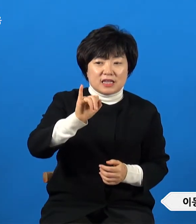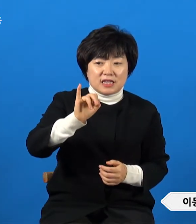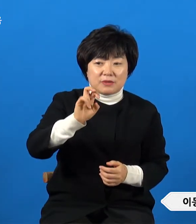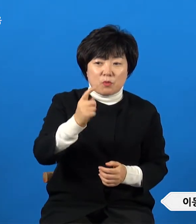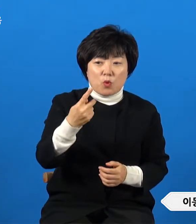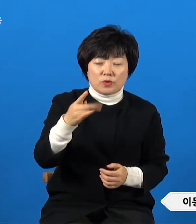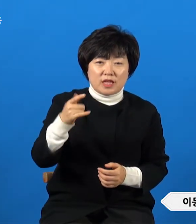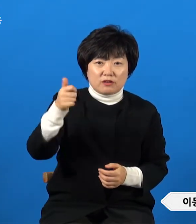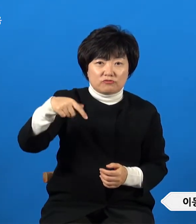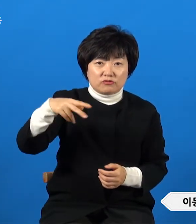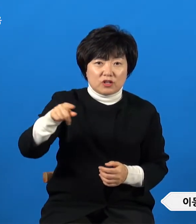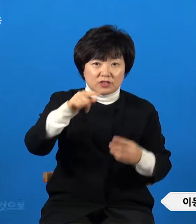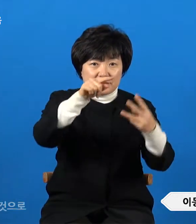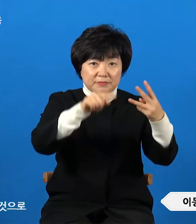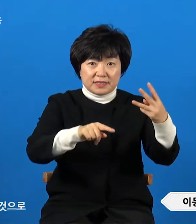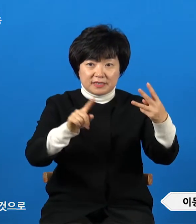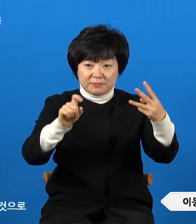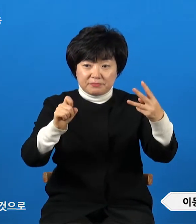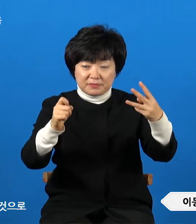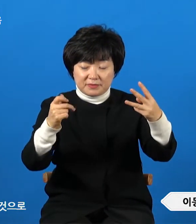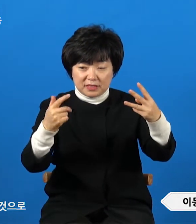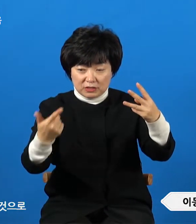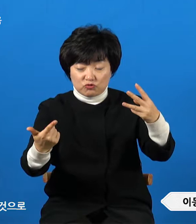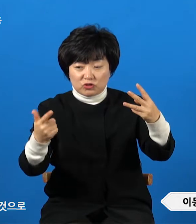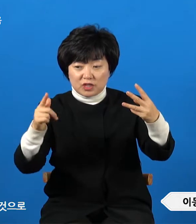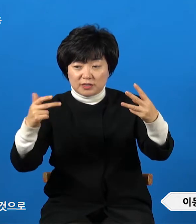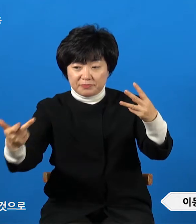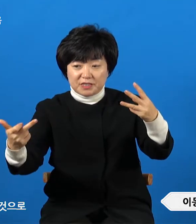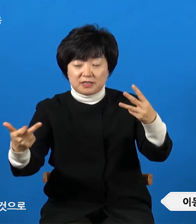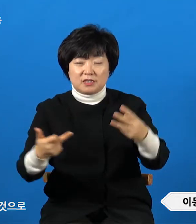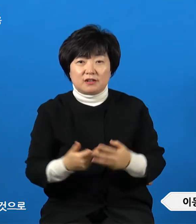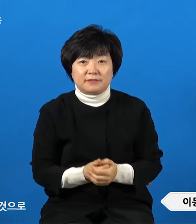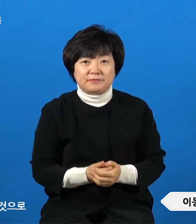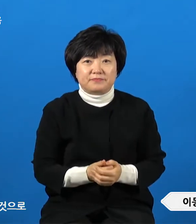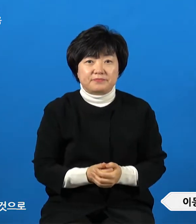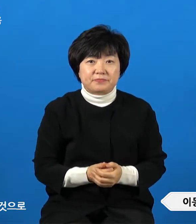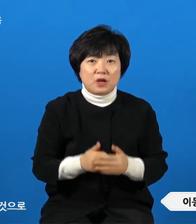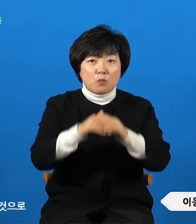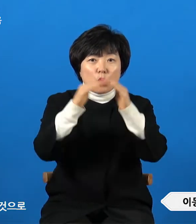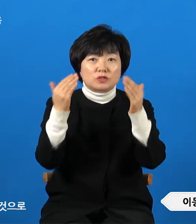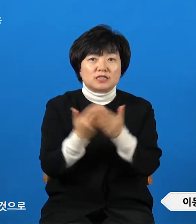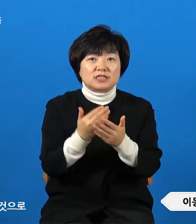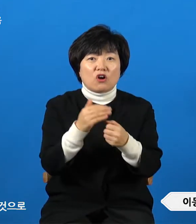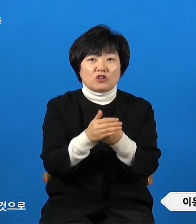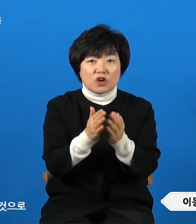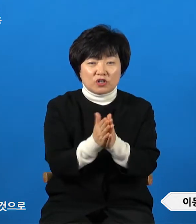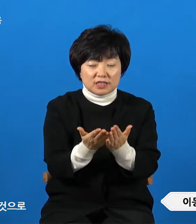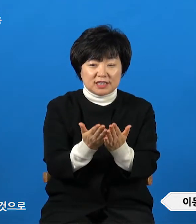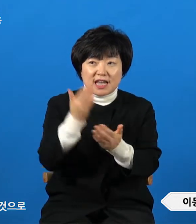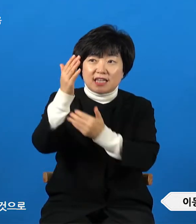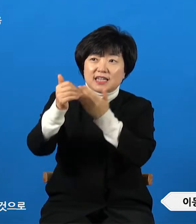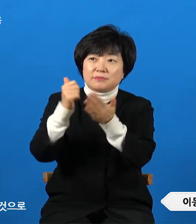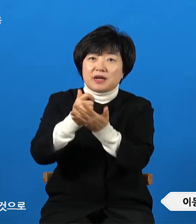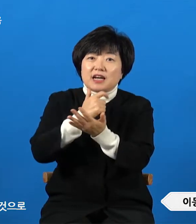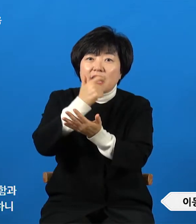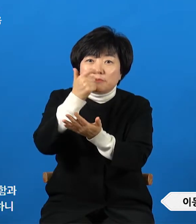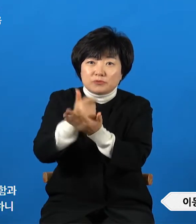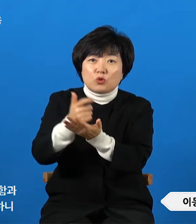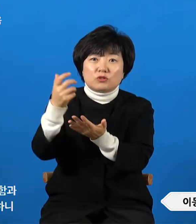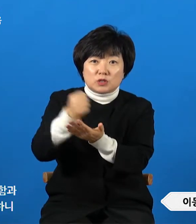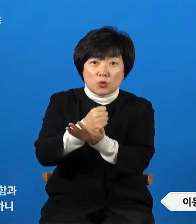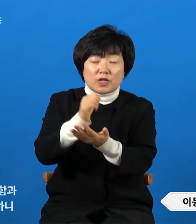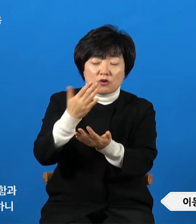17절의 말씀을 같이 읽겠습니다. 다 같이 읽겠습니다. 시작. 모든 성경은 하나님의 감동으로 된 것으로